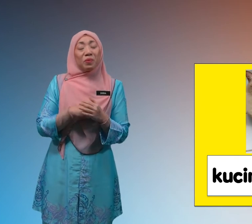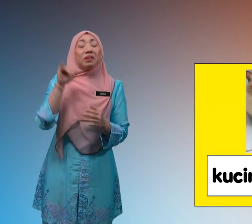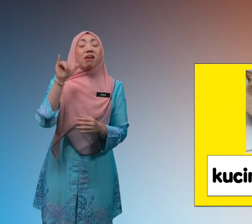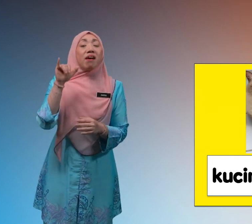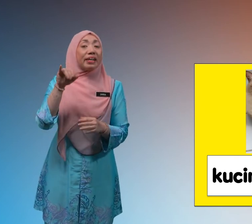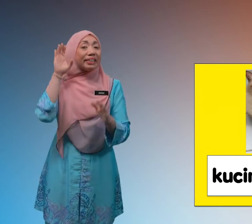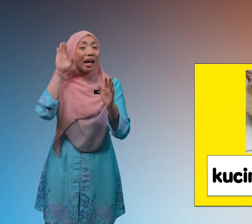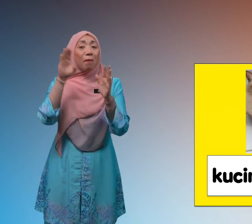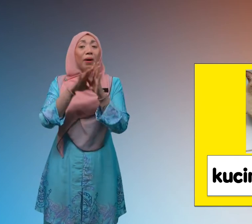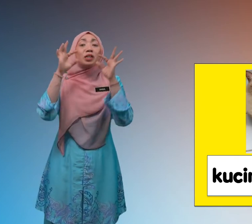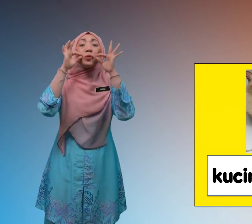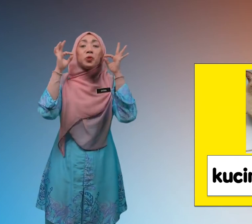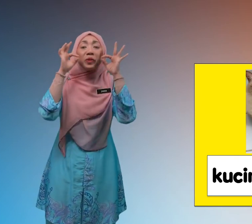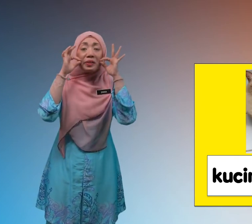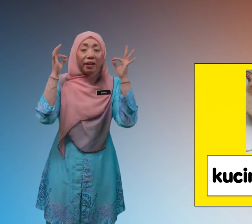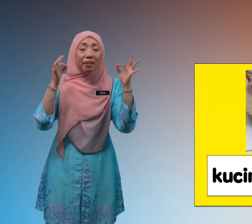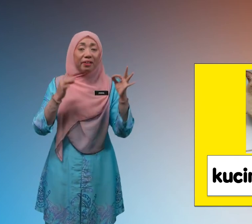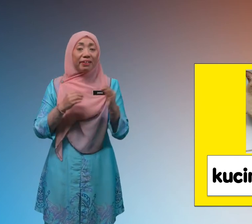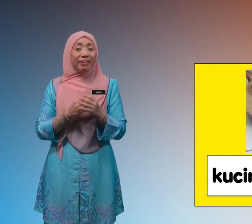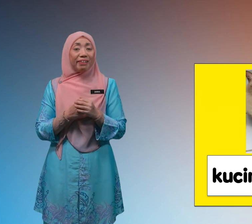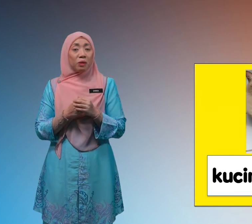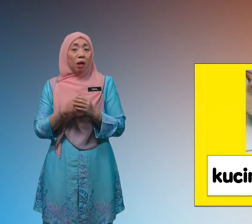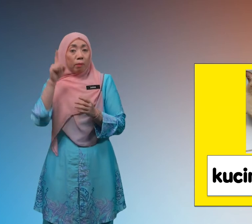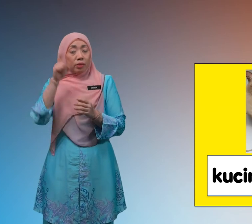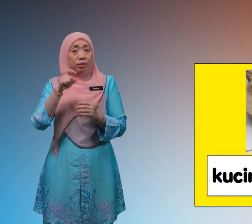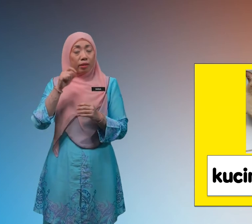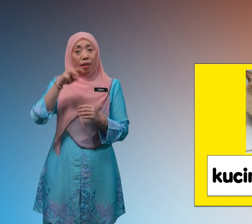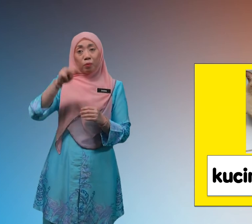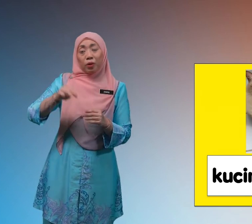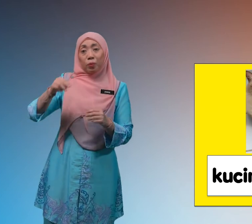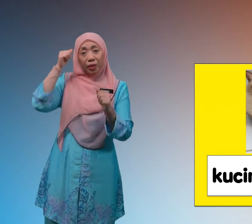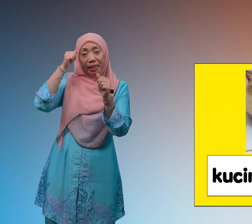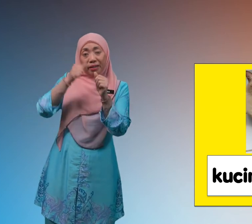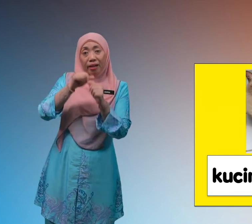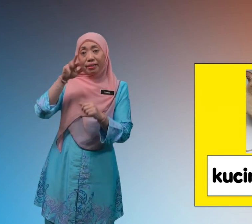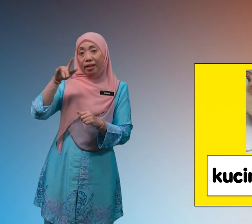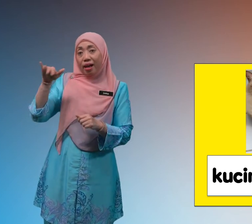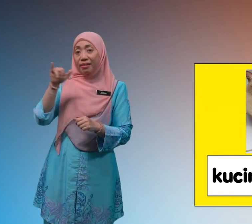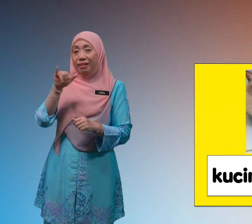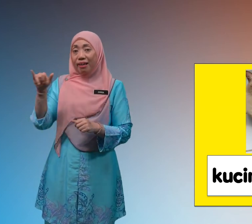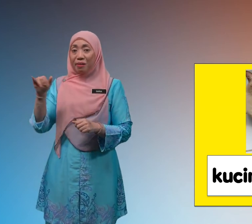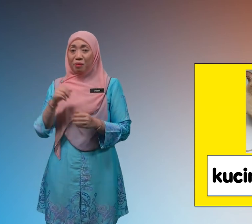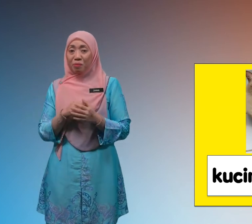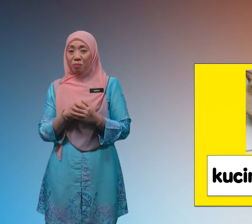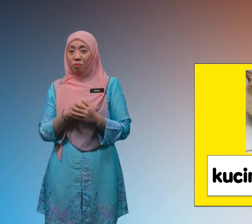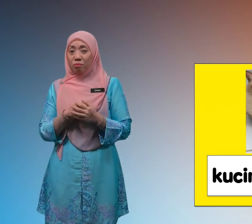Ya, gambar kucing. Mesti murid-murid ingat ejaannya.